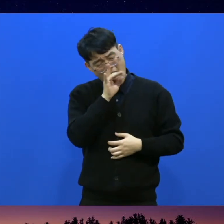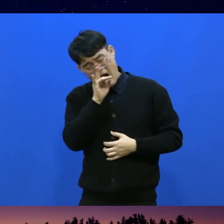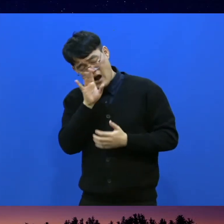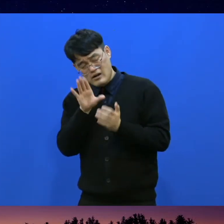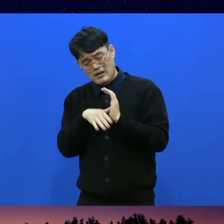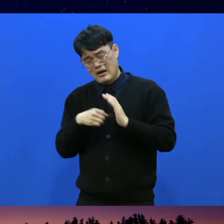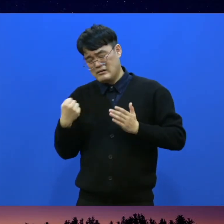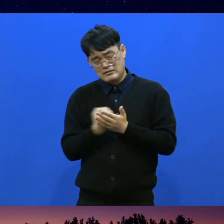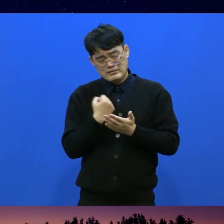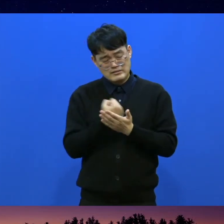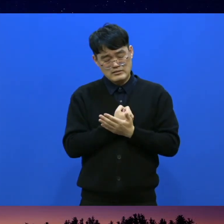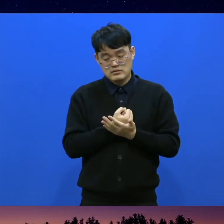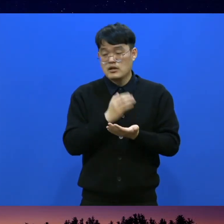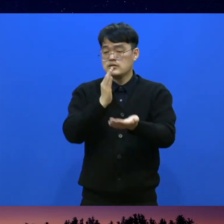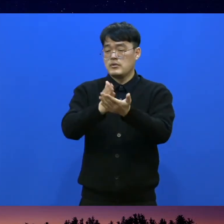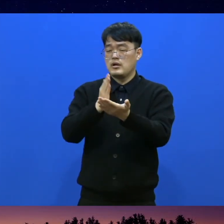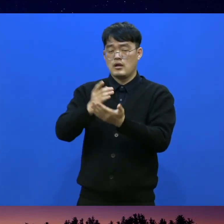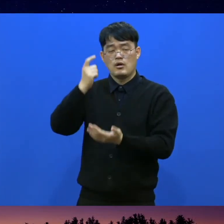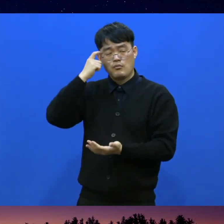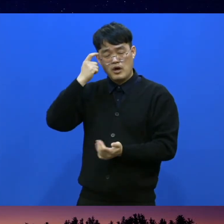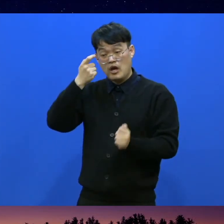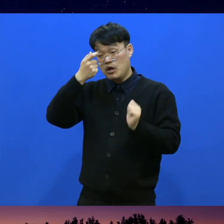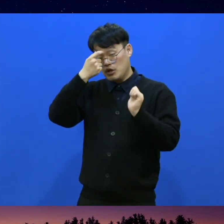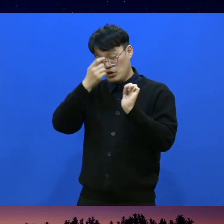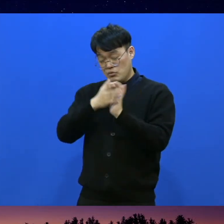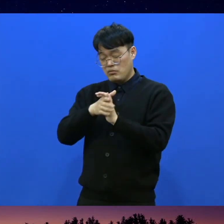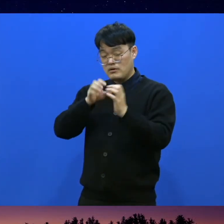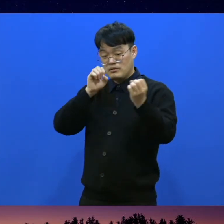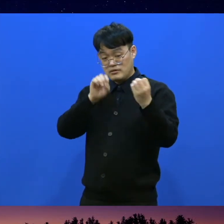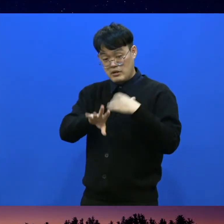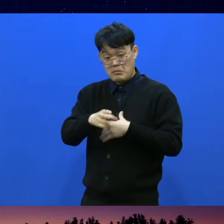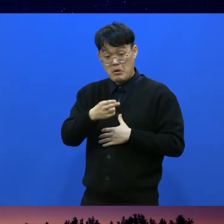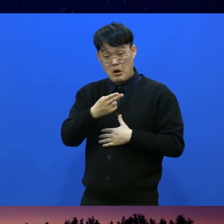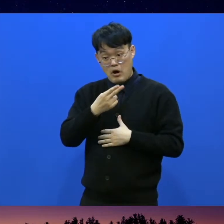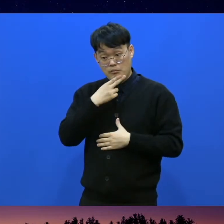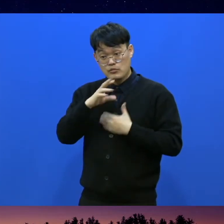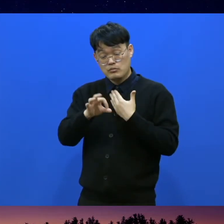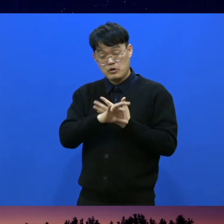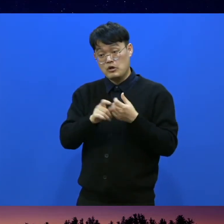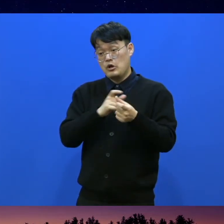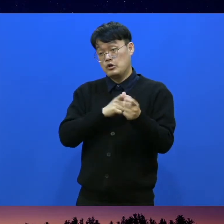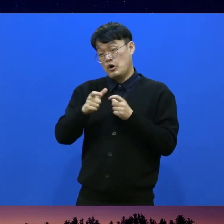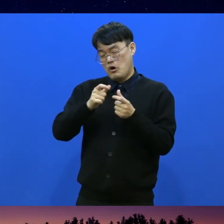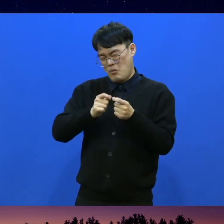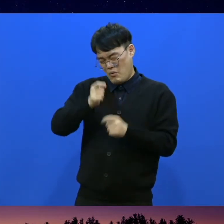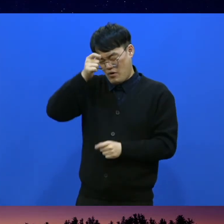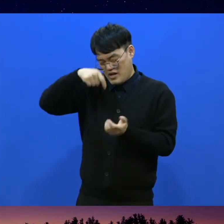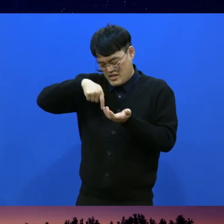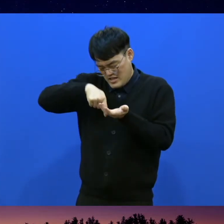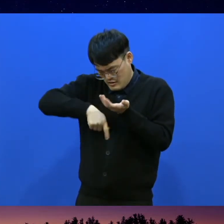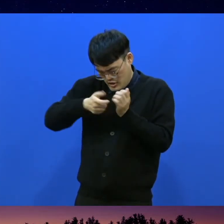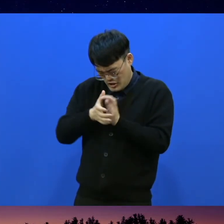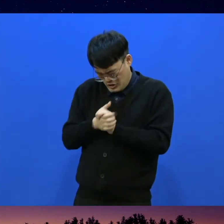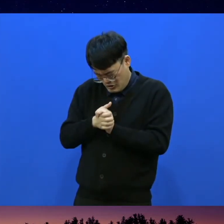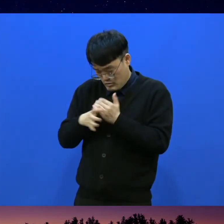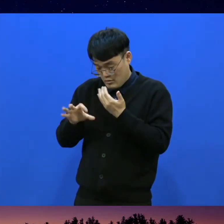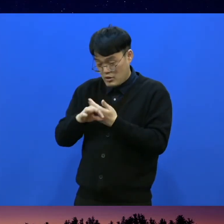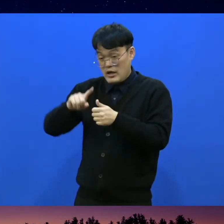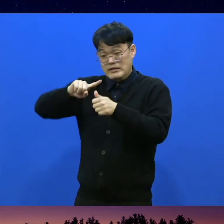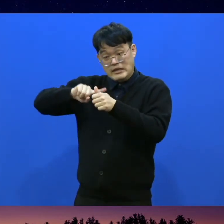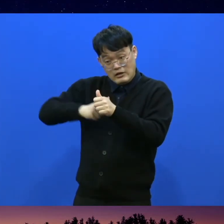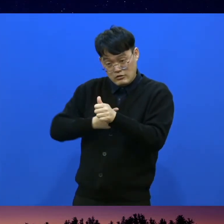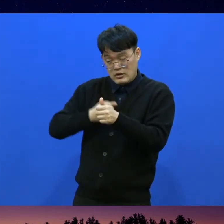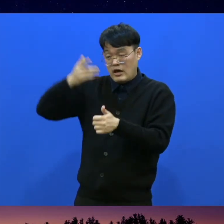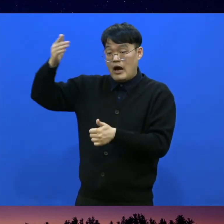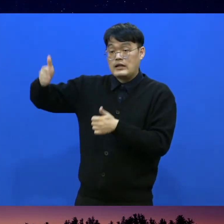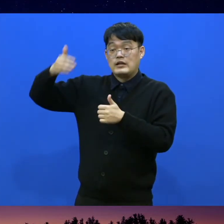것은 기도가 응답되지 않으면 않을수록 더 오랫동안 기도하다 보면 그 하나님을 알아가게